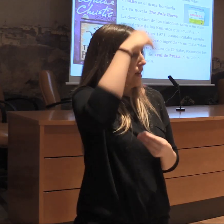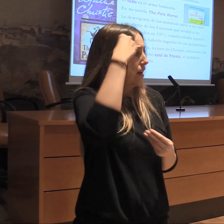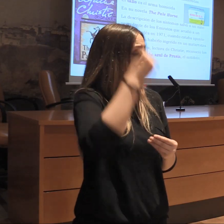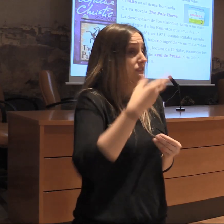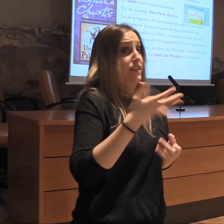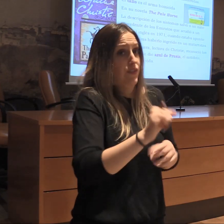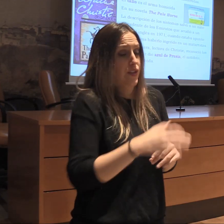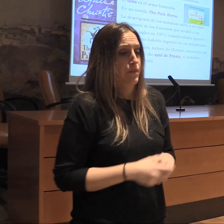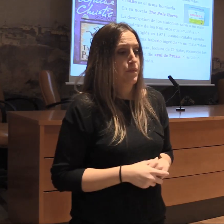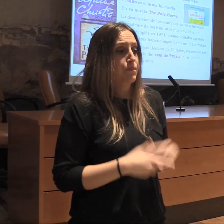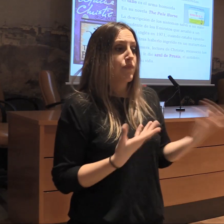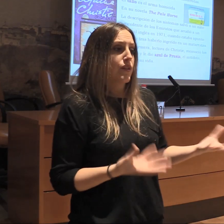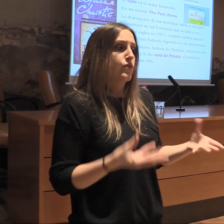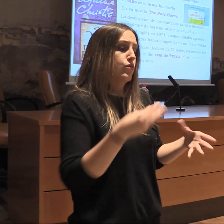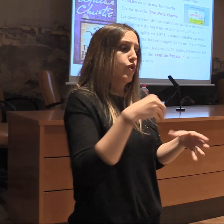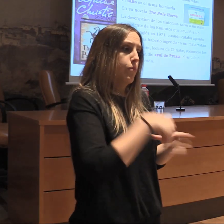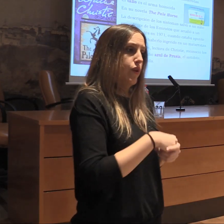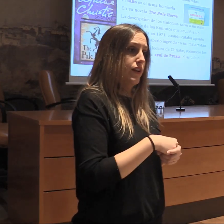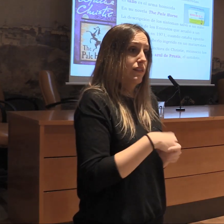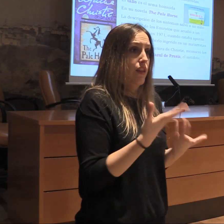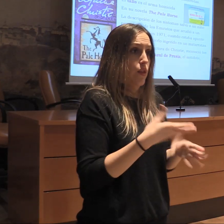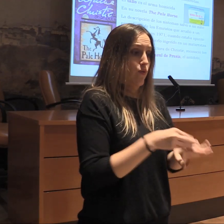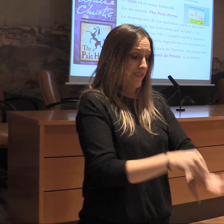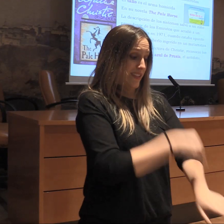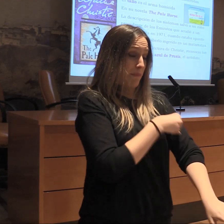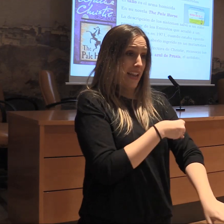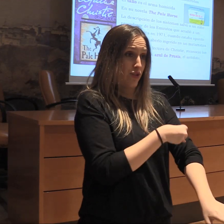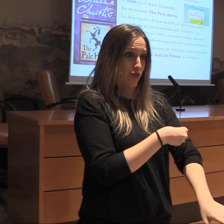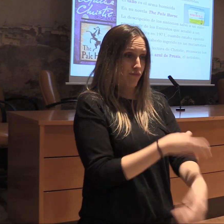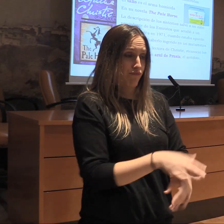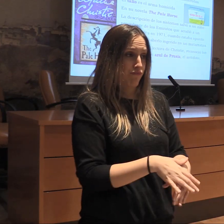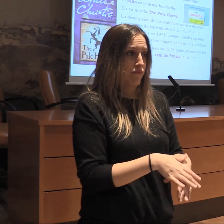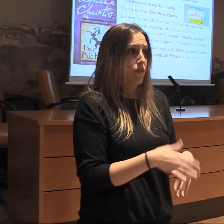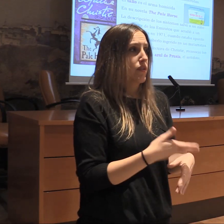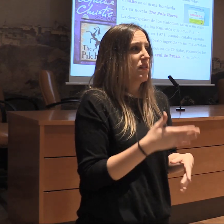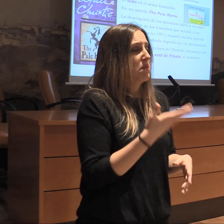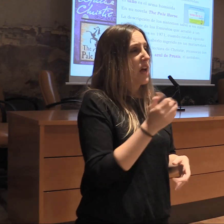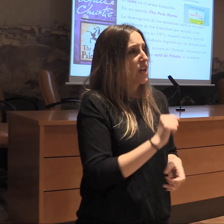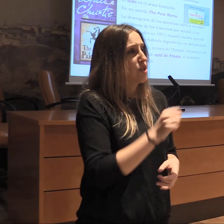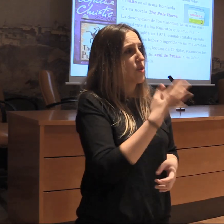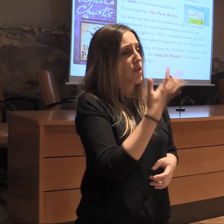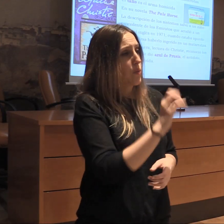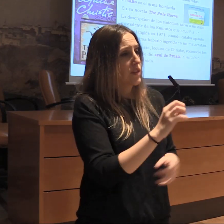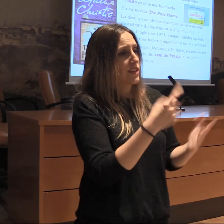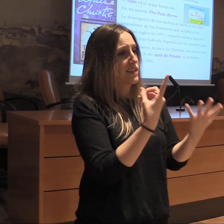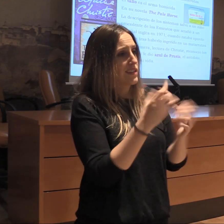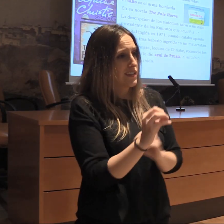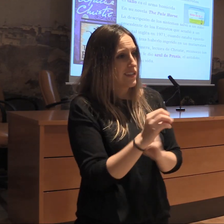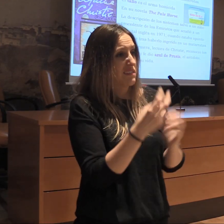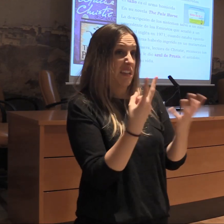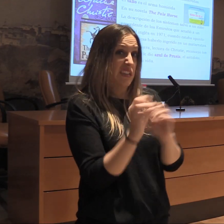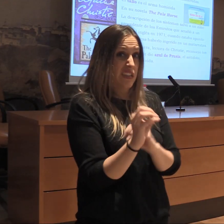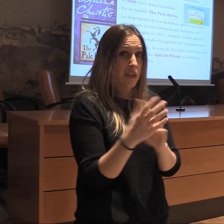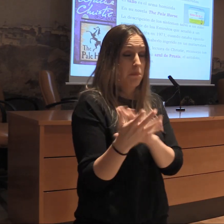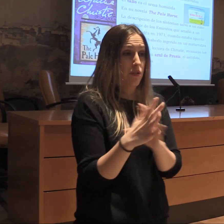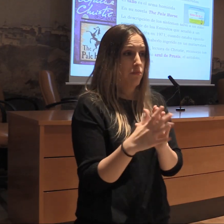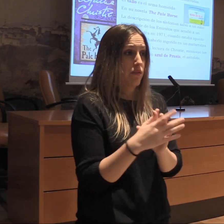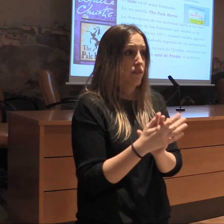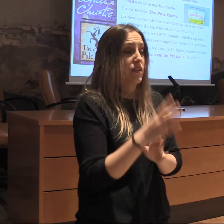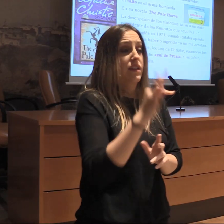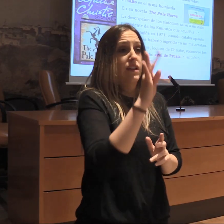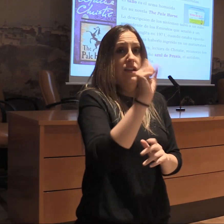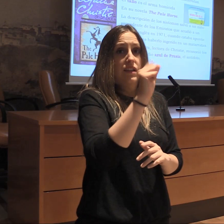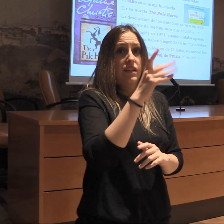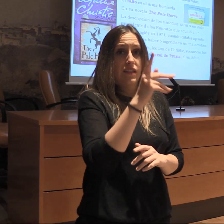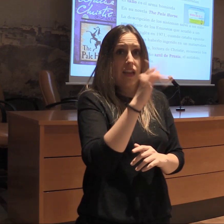fundamental de un depilatorio que había en España en los años 50-60, extraordinariamente eficiente, que era Taki. Taki